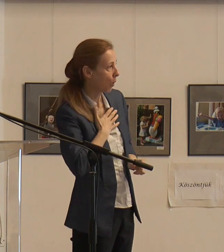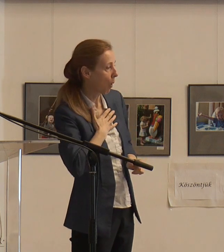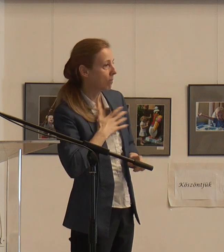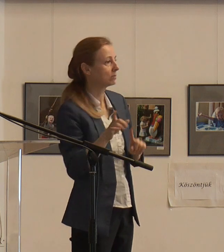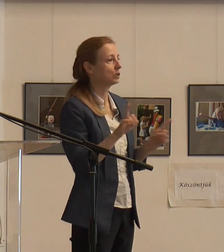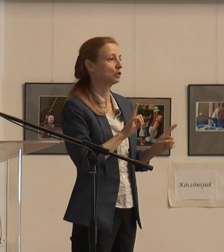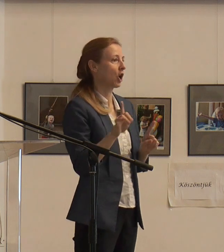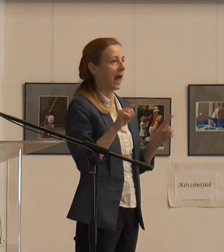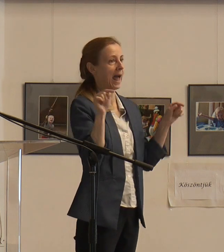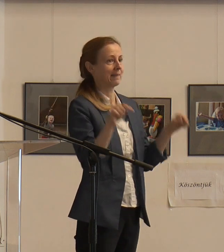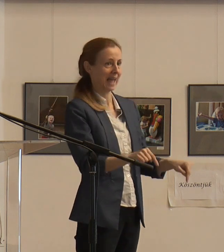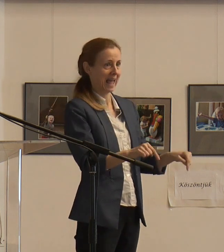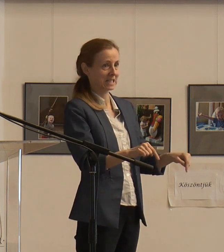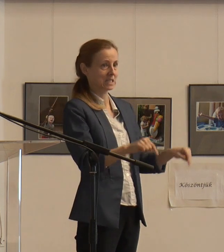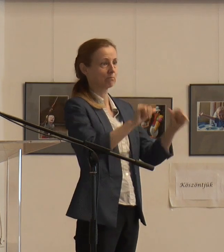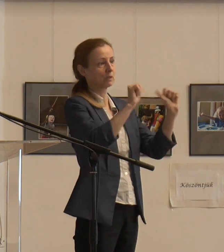ez a formája